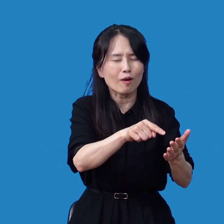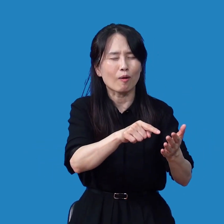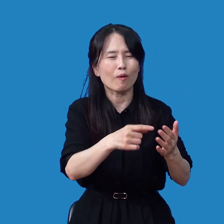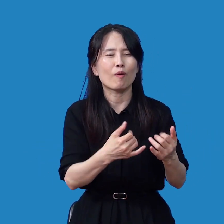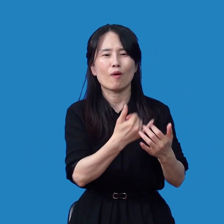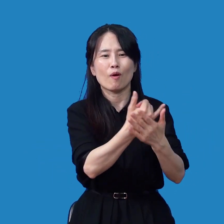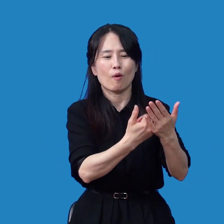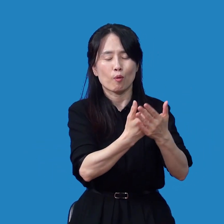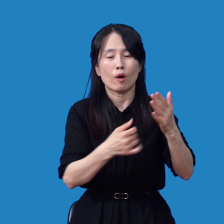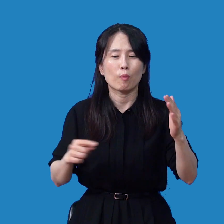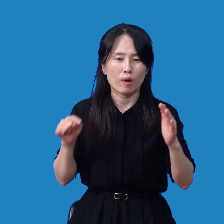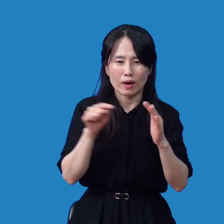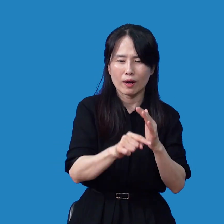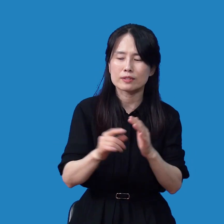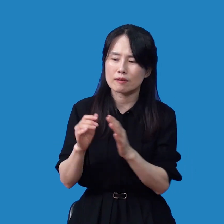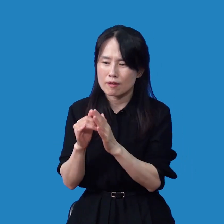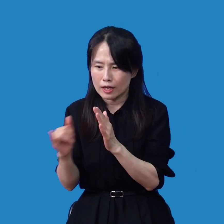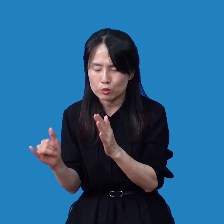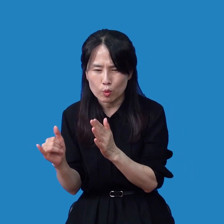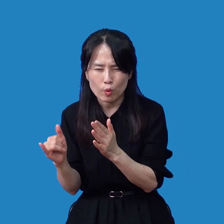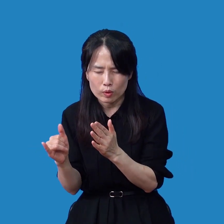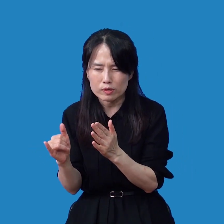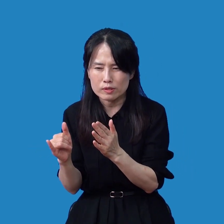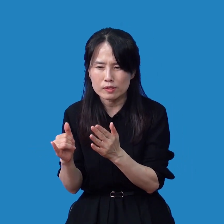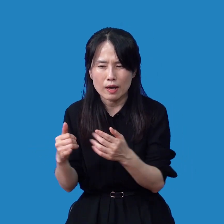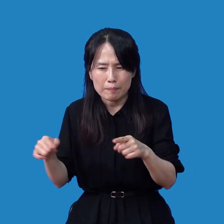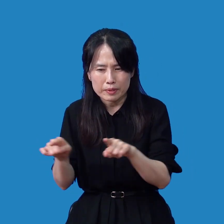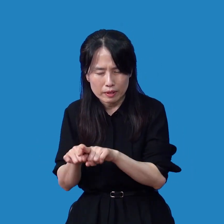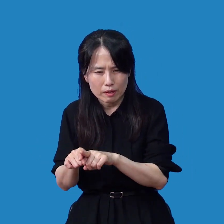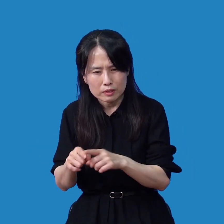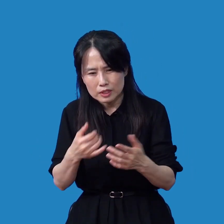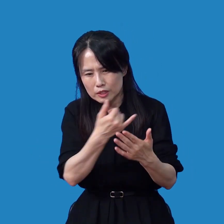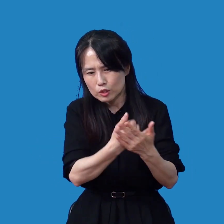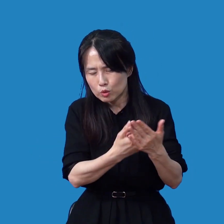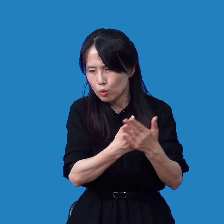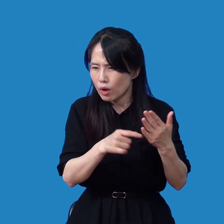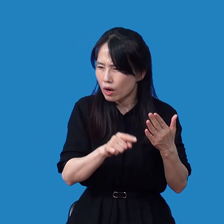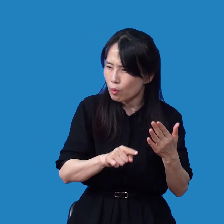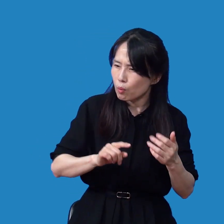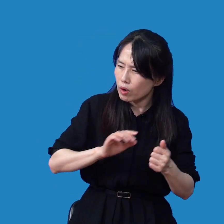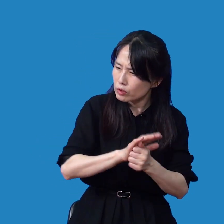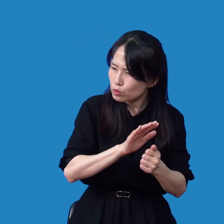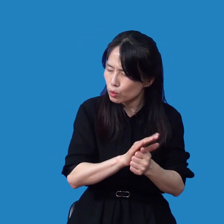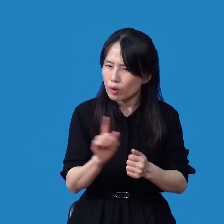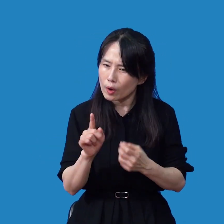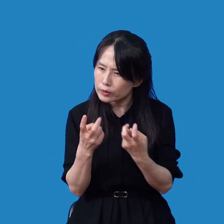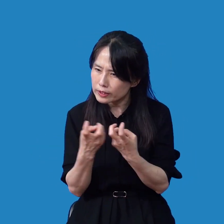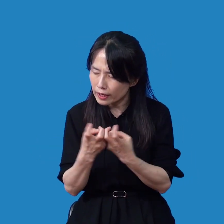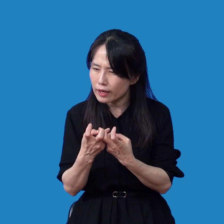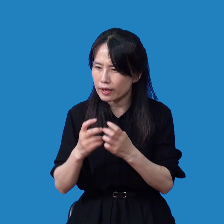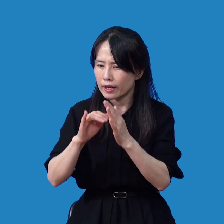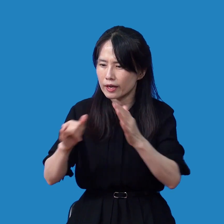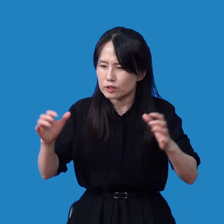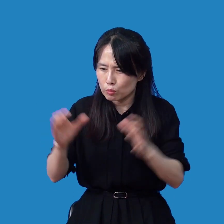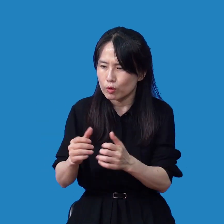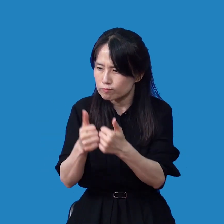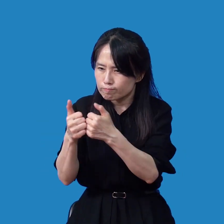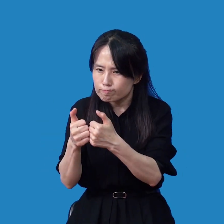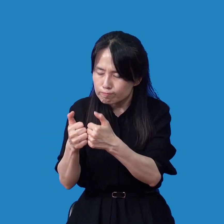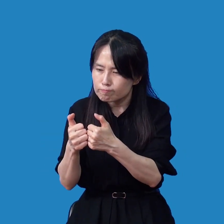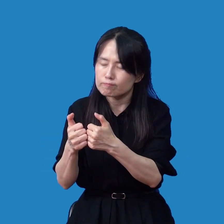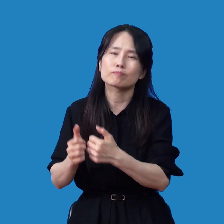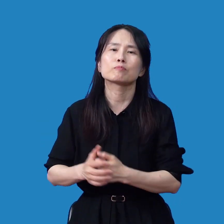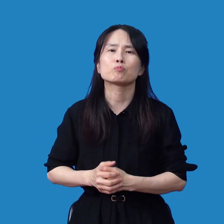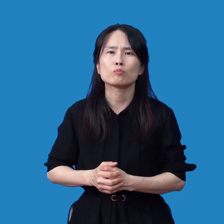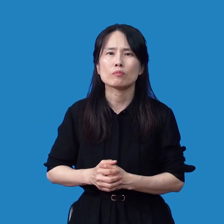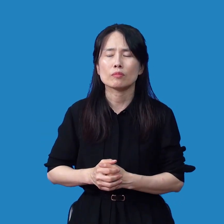그리고는 가족의 머리를 맞대고 고아원을 아이들을 어떻게 도울지 방안을 강구하기 시작합니다.